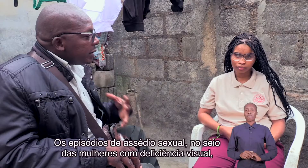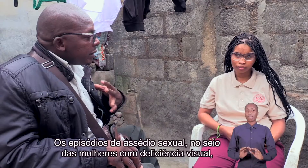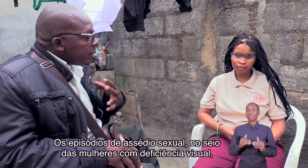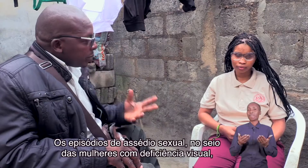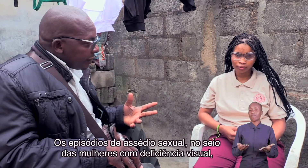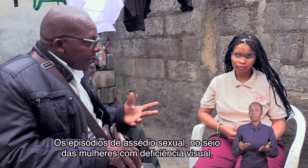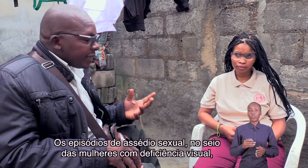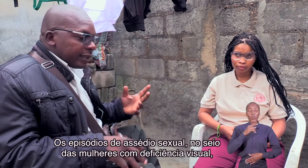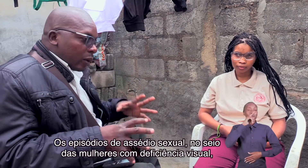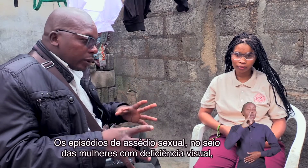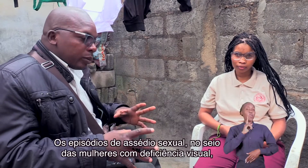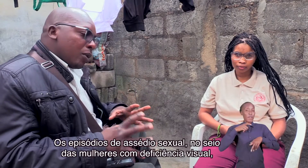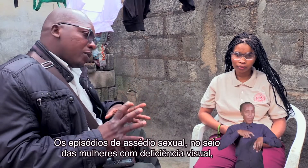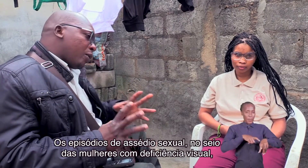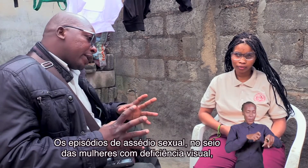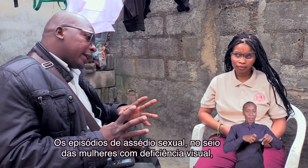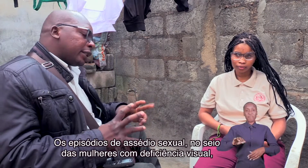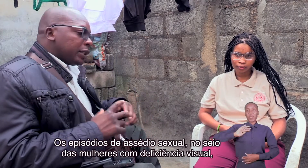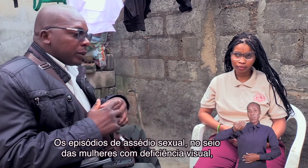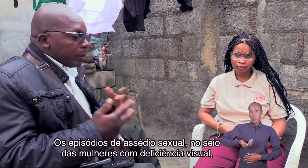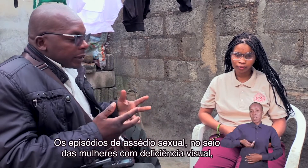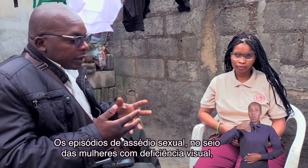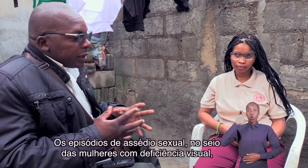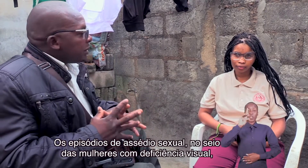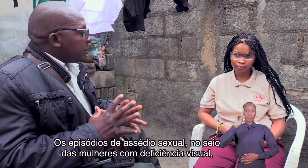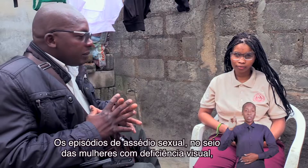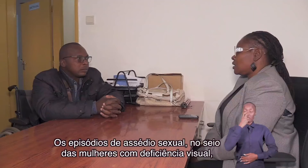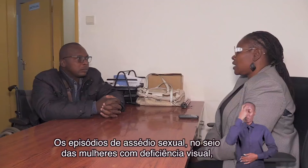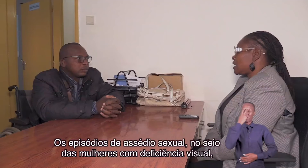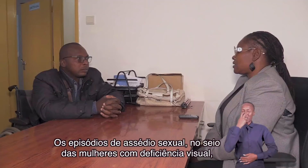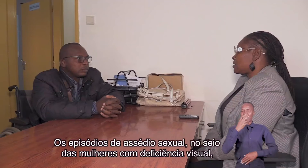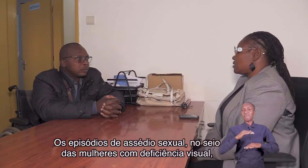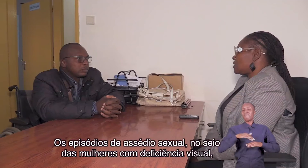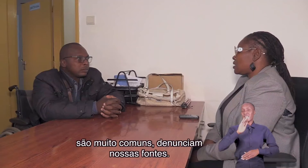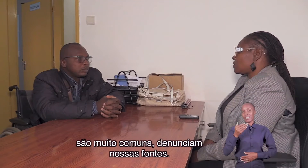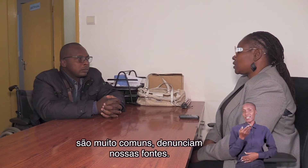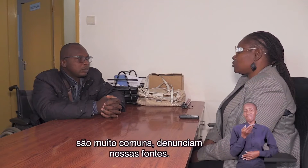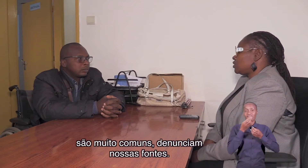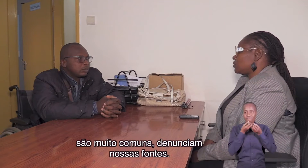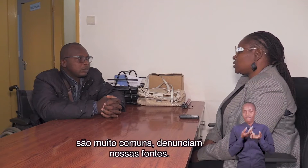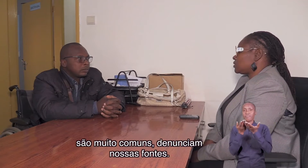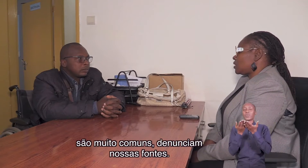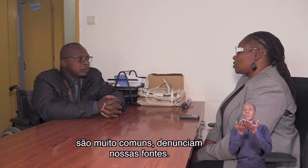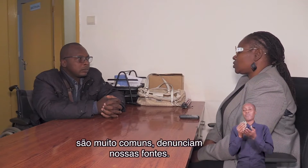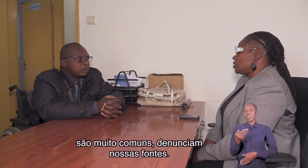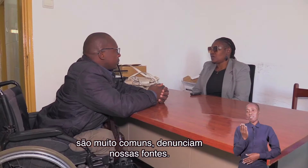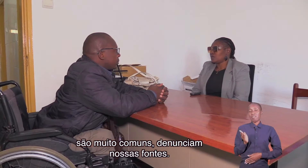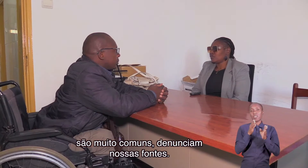Os episódios de assédio sexual no seio das mulheres com deficiência visual são muito comuns, denunciam as